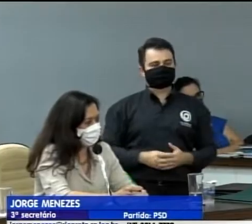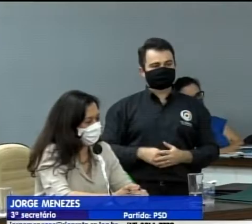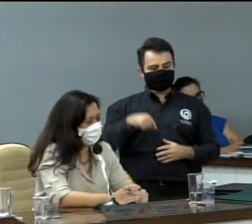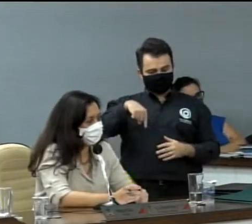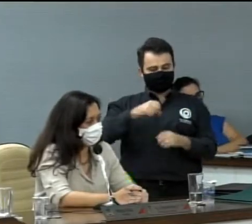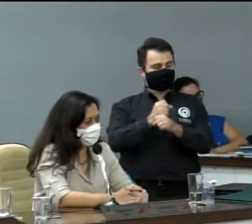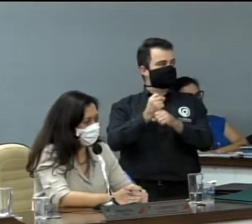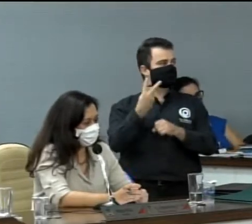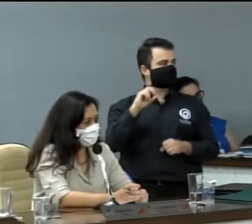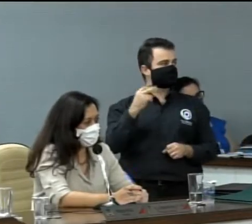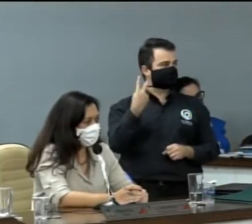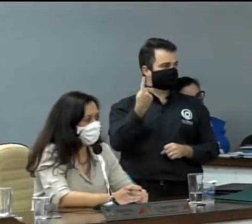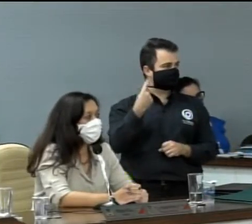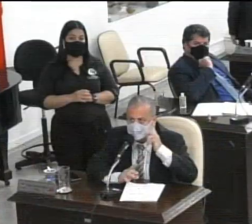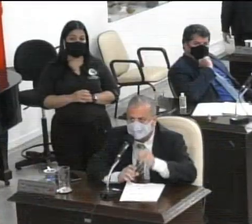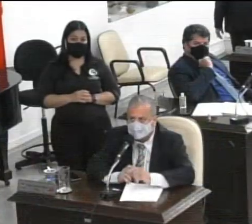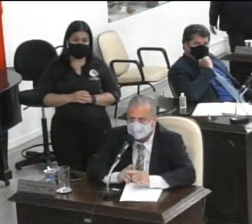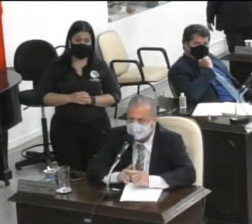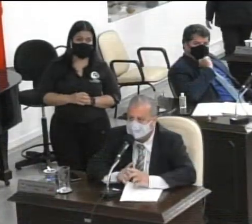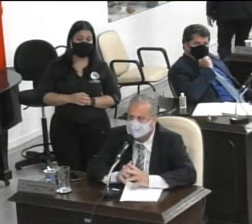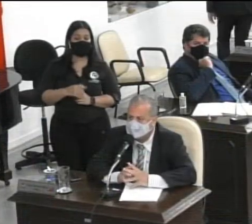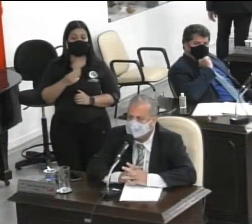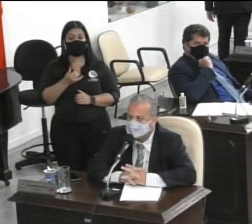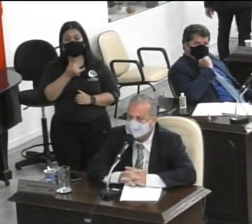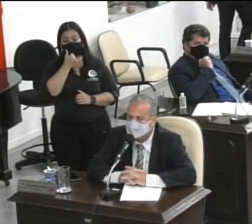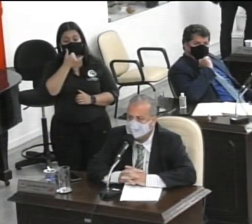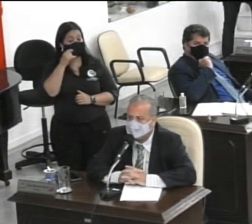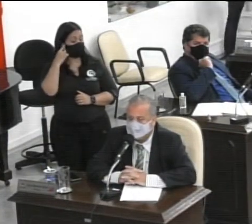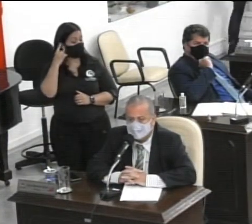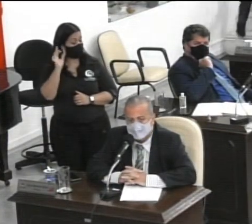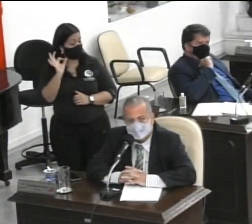2021. Porque eu não tinha escutado. Janeiro de 2021.